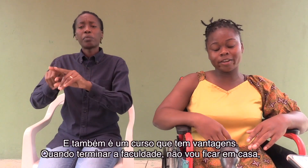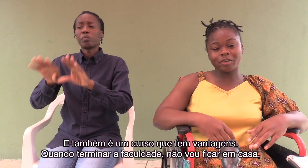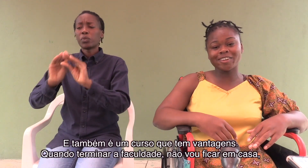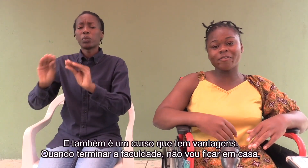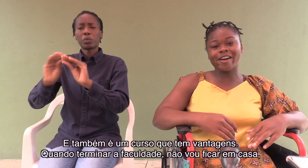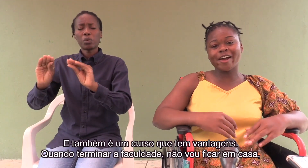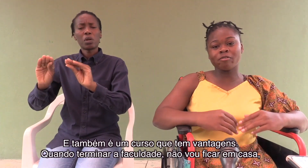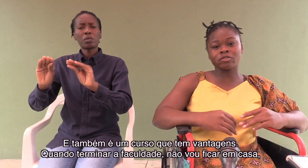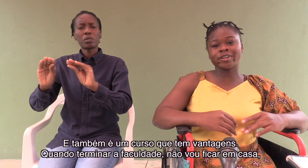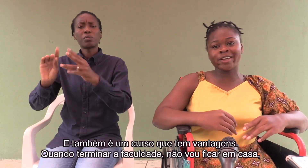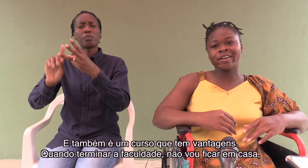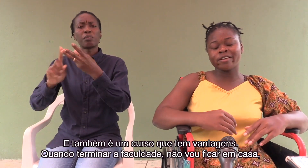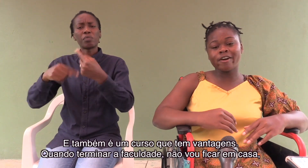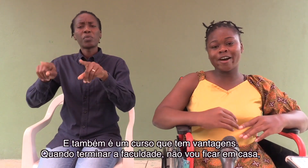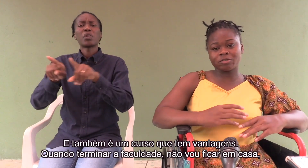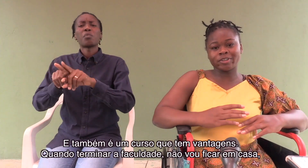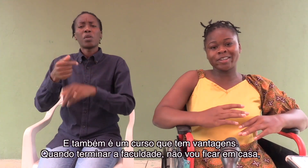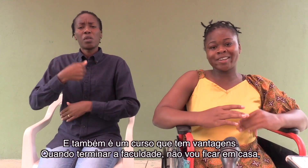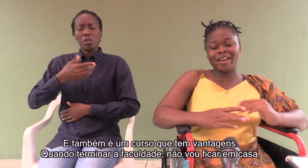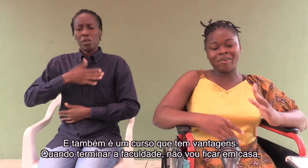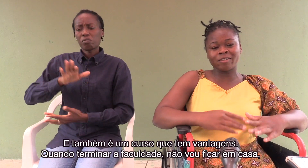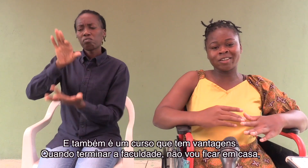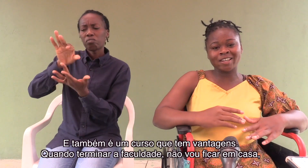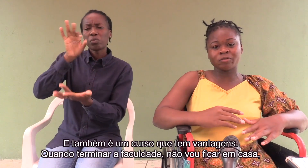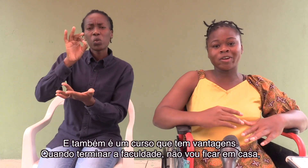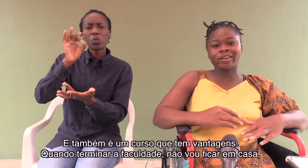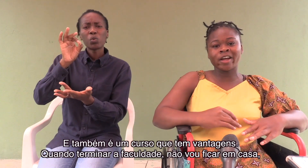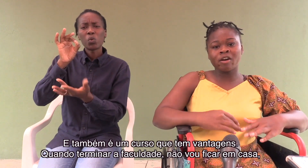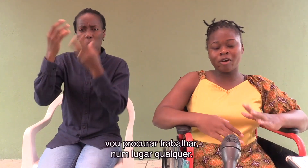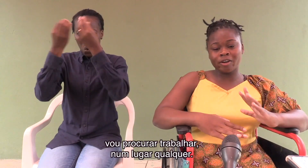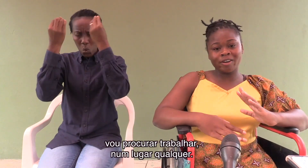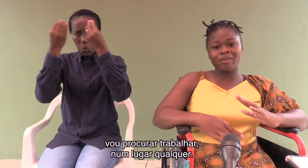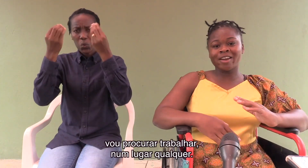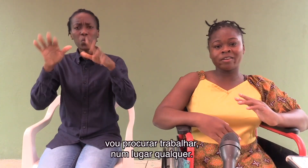curso que tem vantagens. Quando terminar a faculdade, não vou ficar em casa. Vou procurar trabalho.